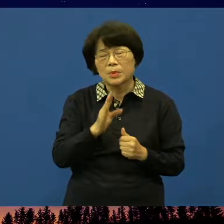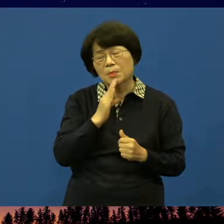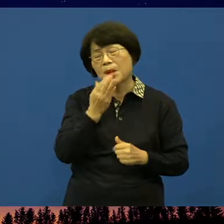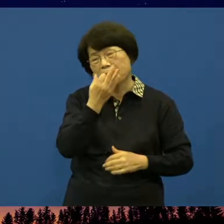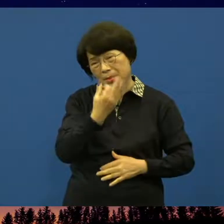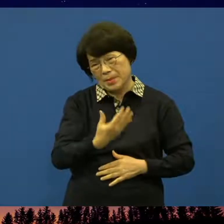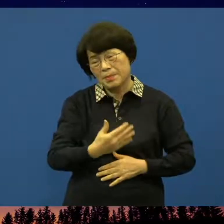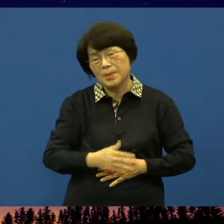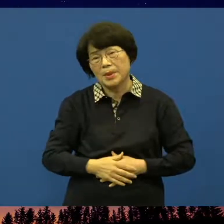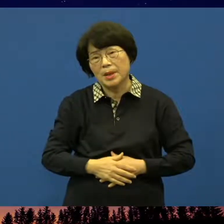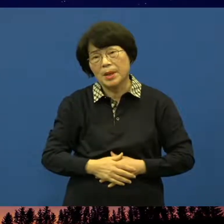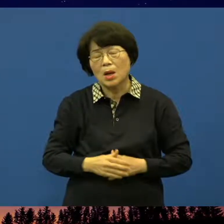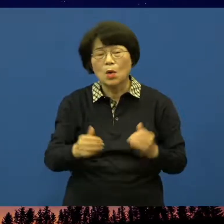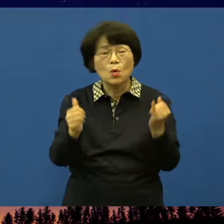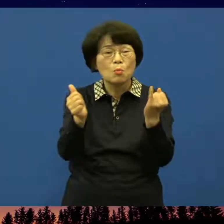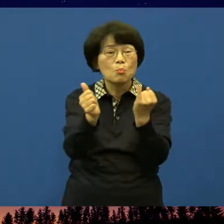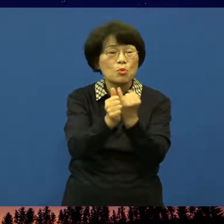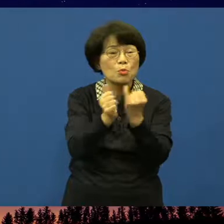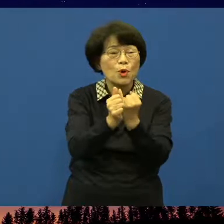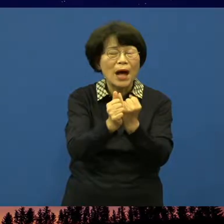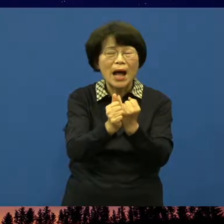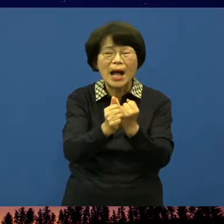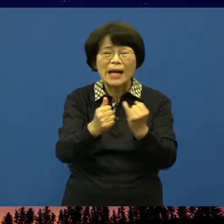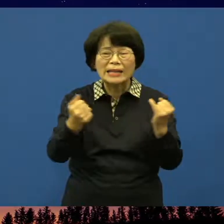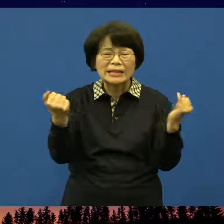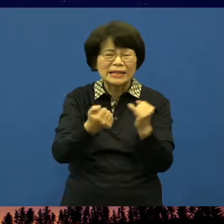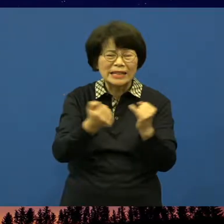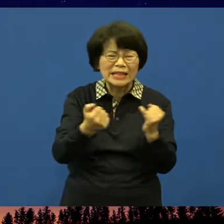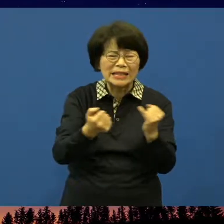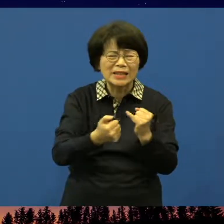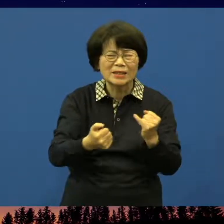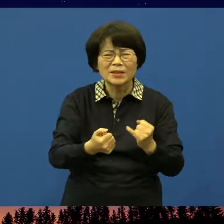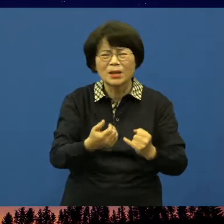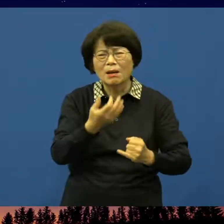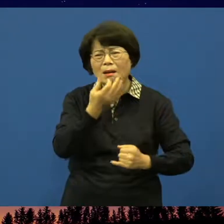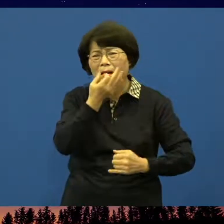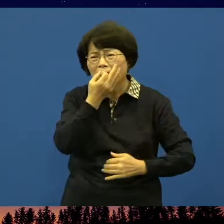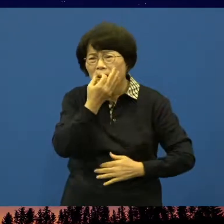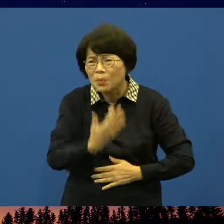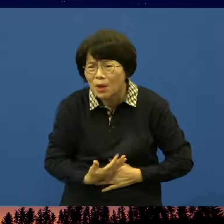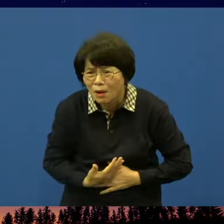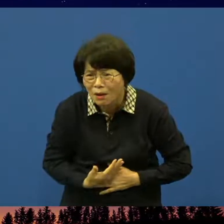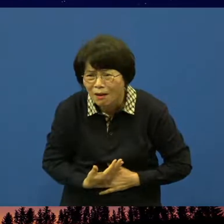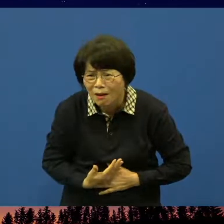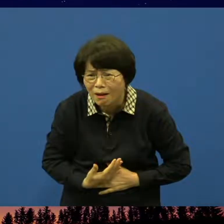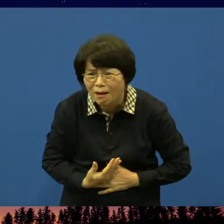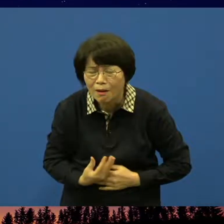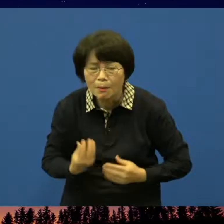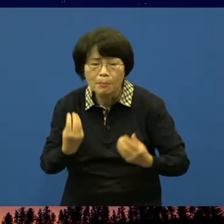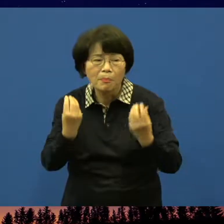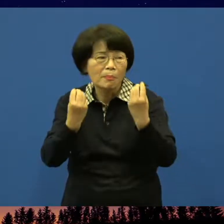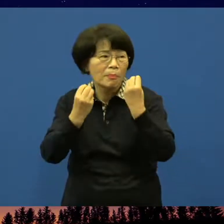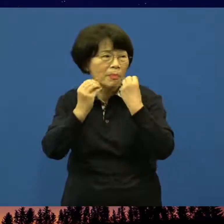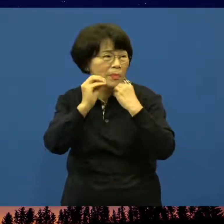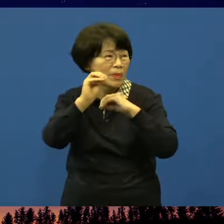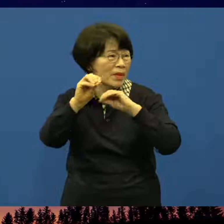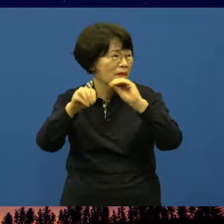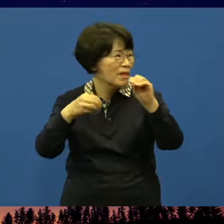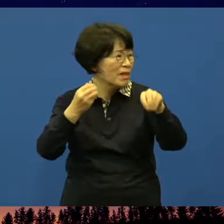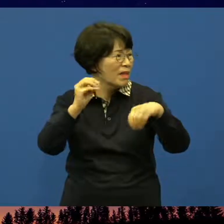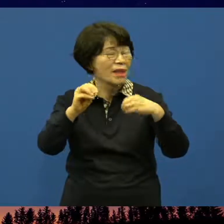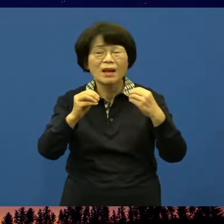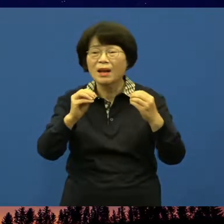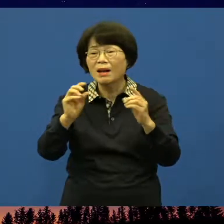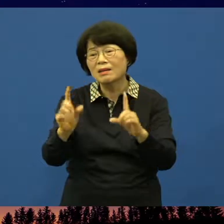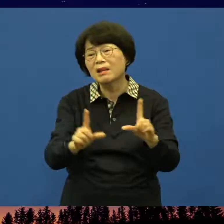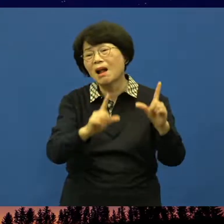힘들어요. 부부가 같이 싸우면 이게 그것도 보통 힘든 게 눈 안 맞추고 사는 게 힘들어요. 좋은 공간에서.